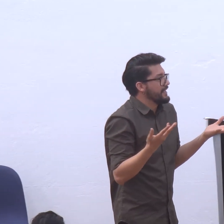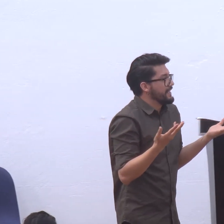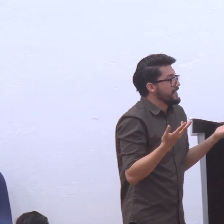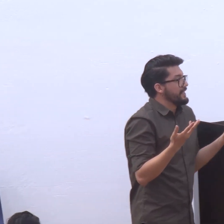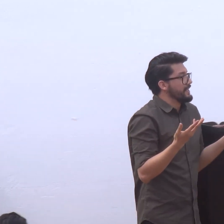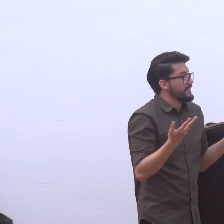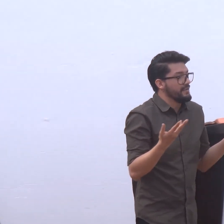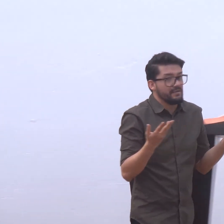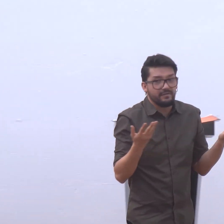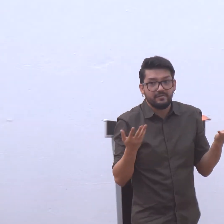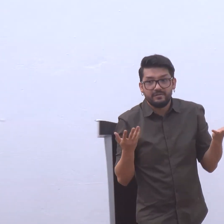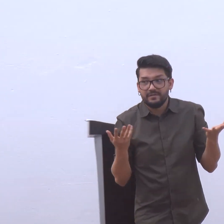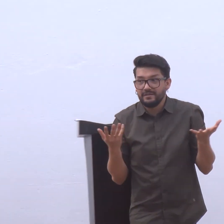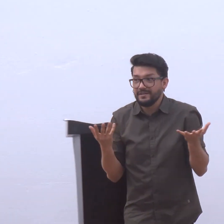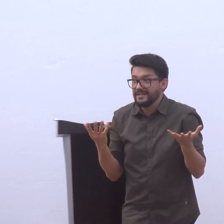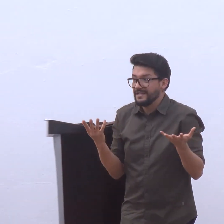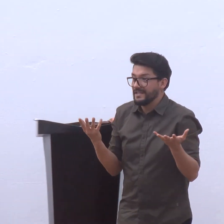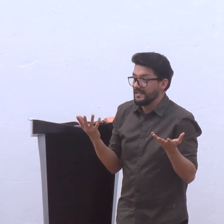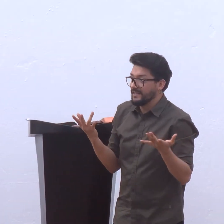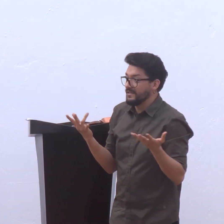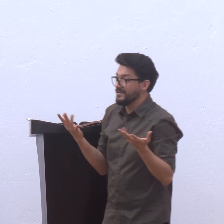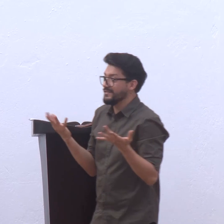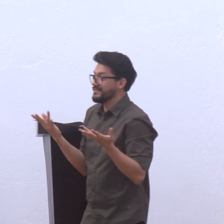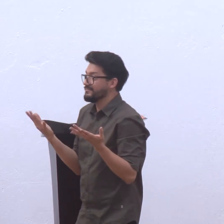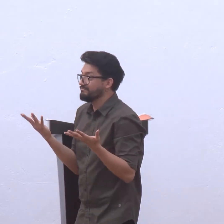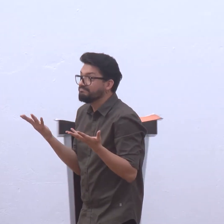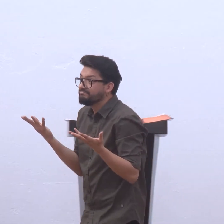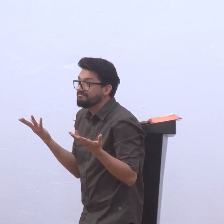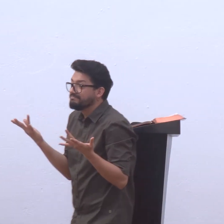hacer, iglesia? ¿Qué hay que hacer?